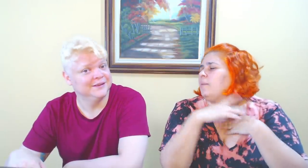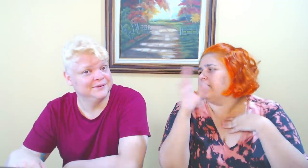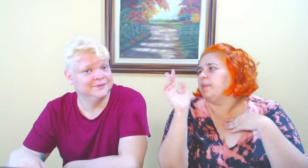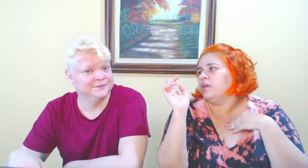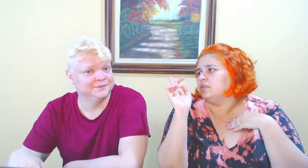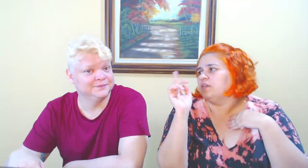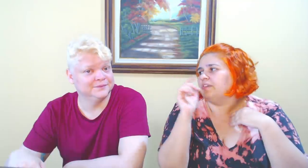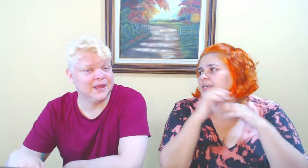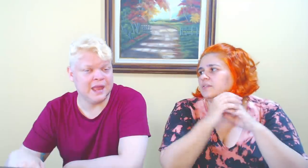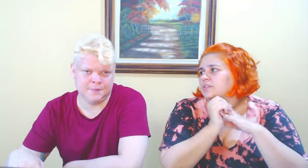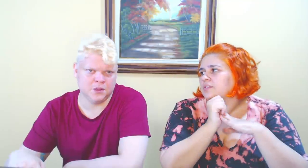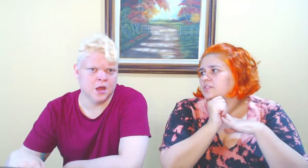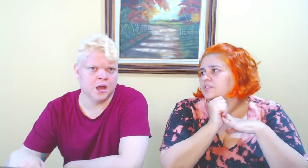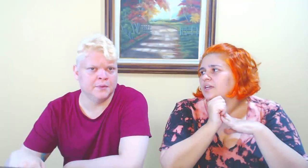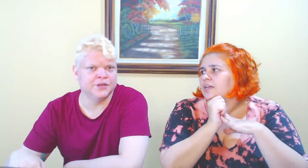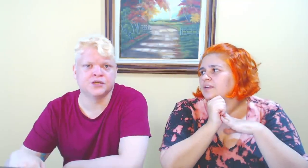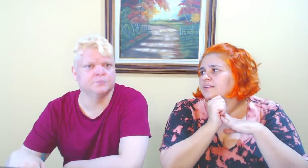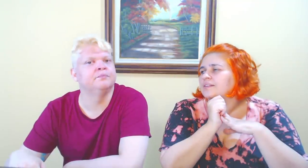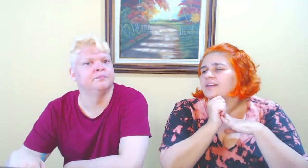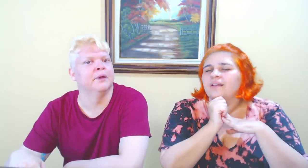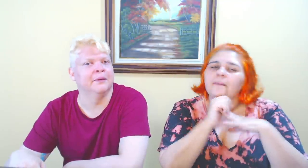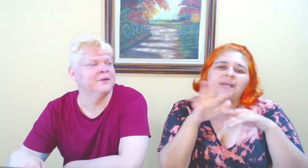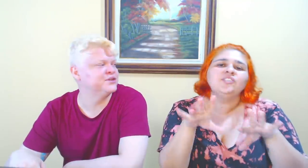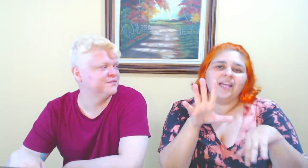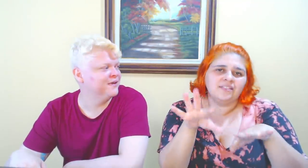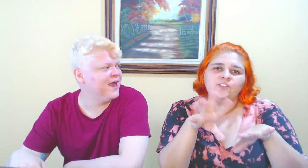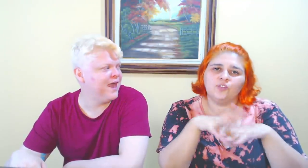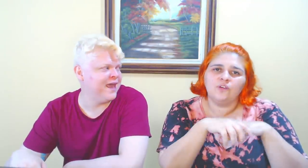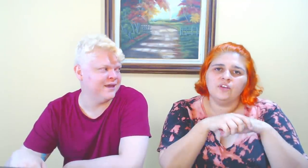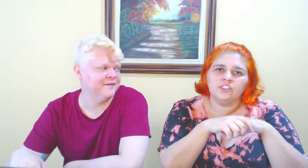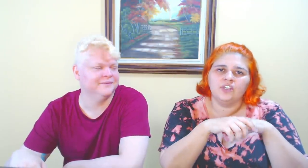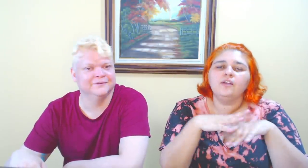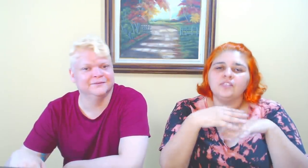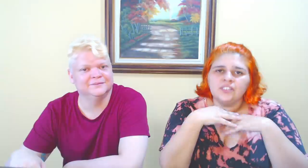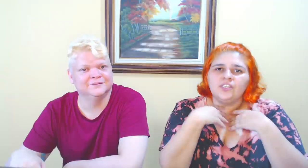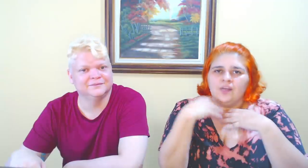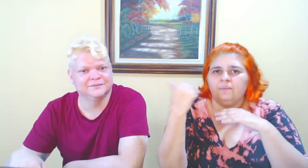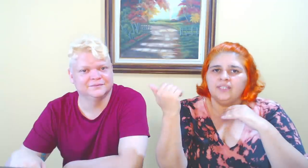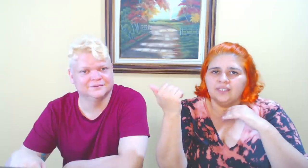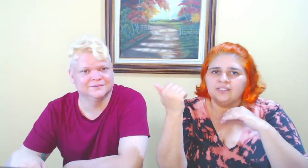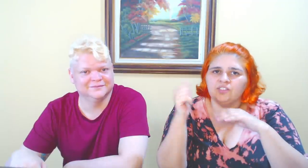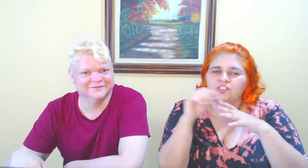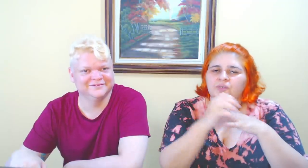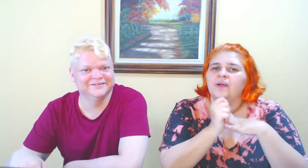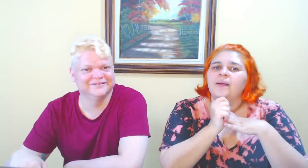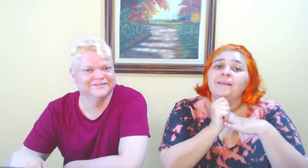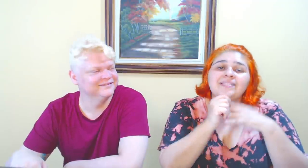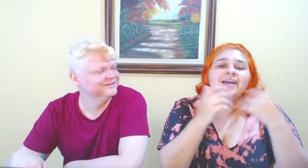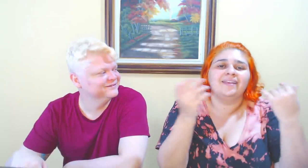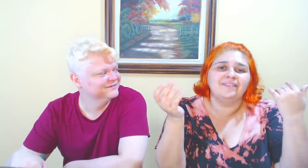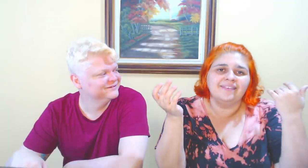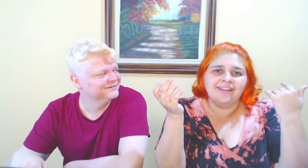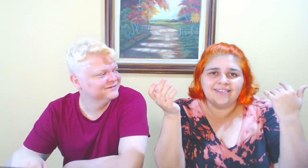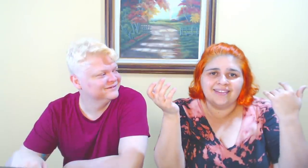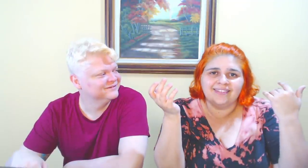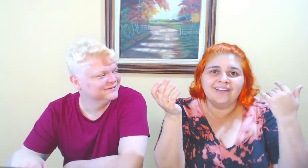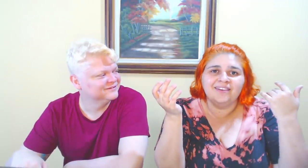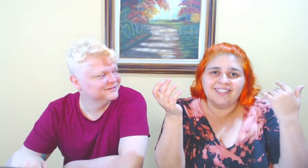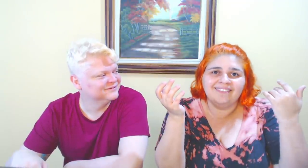Mas é menor do que Vingadores É menor Mas dá esse desconfortinho Eu não senti não Quando é que sentiu Mas é aquilo né gente Eu estava